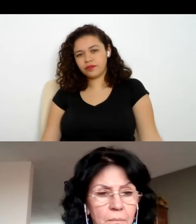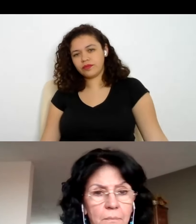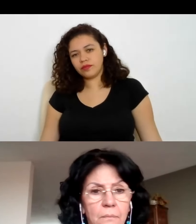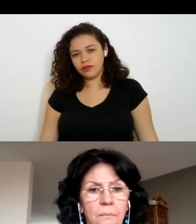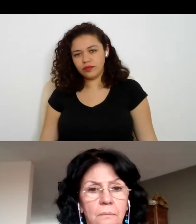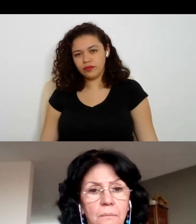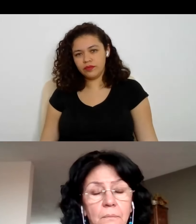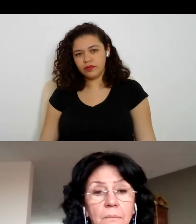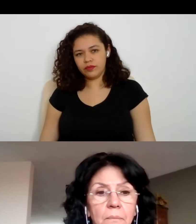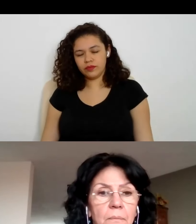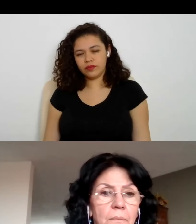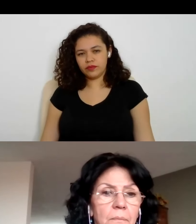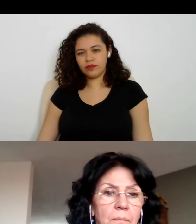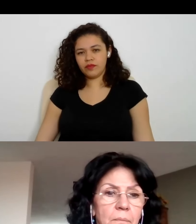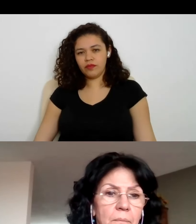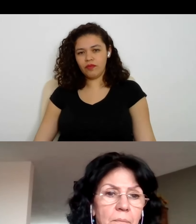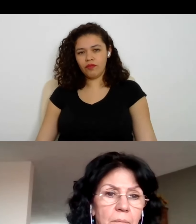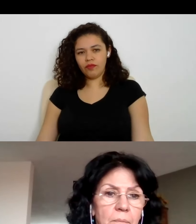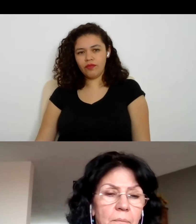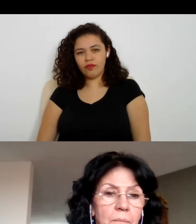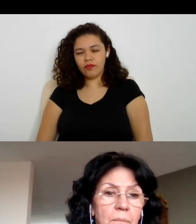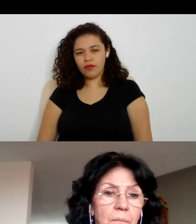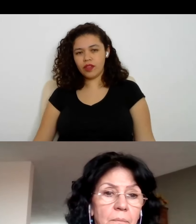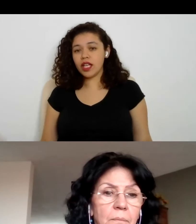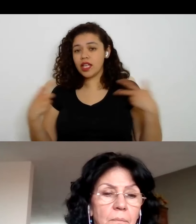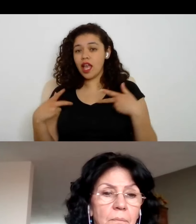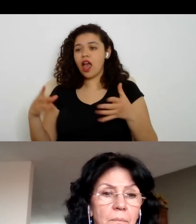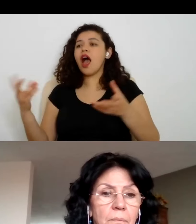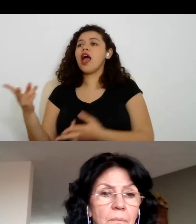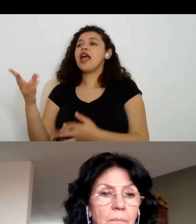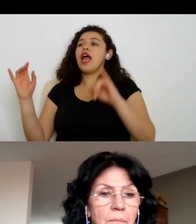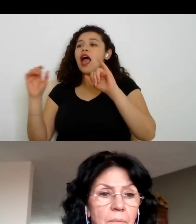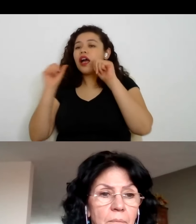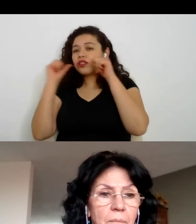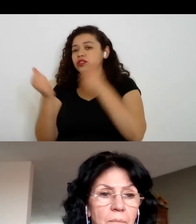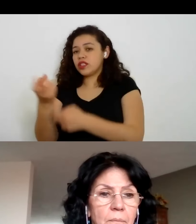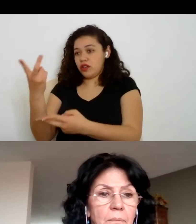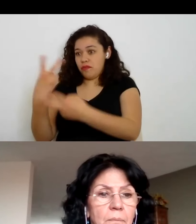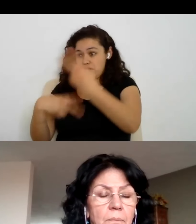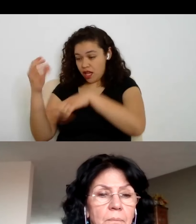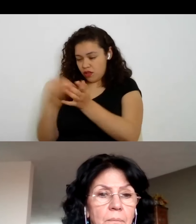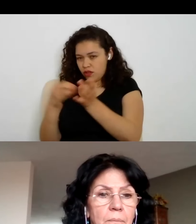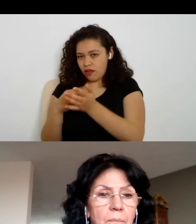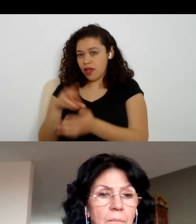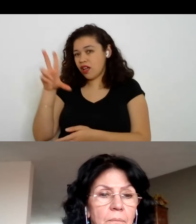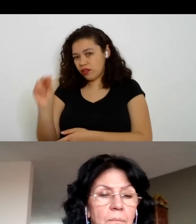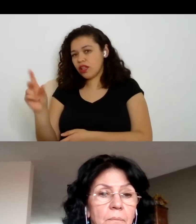dentro de no son beneficiarios activos de la asociación, tú tendrías que